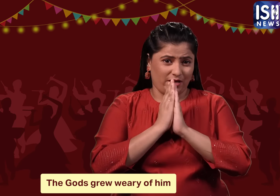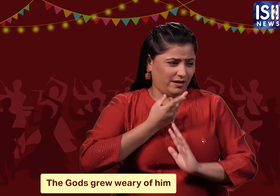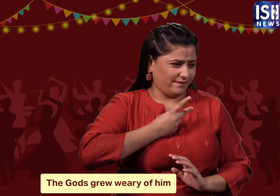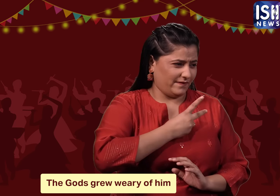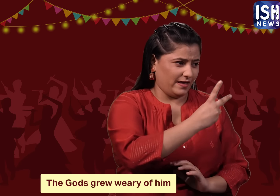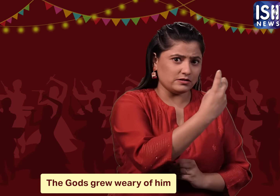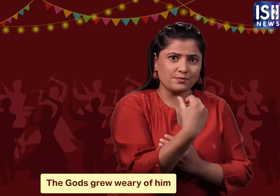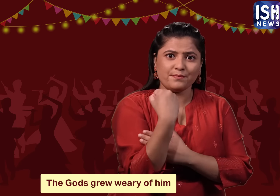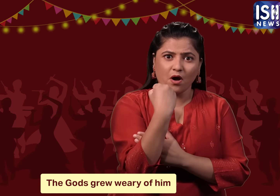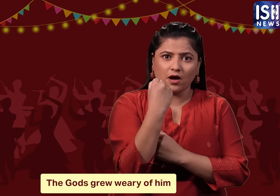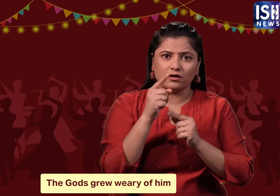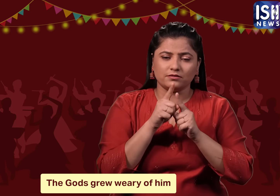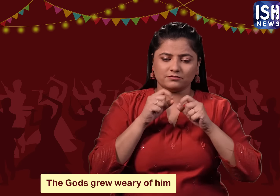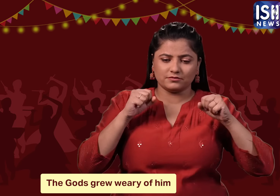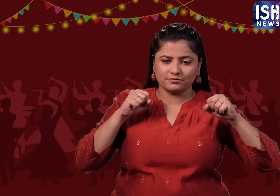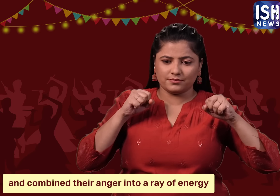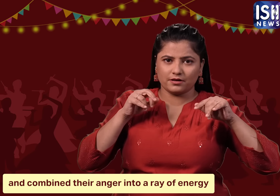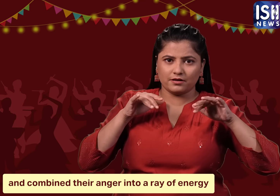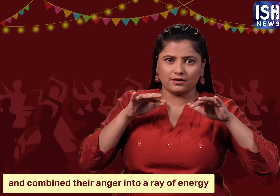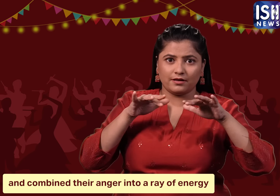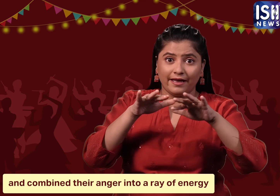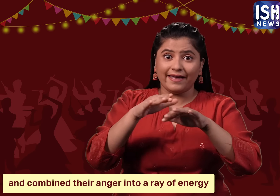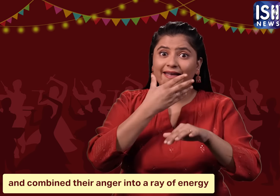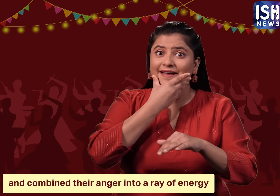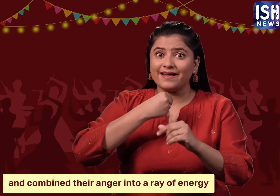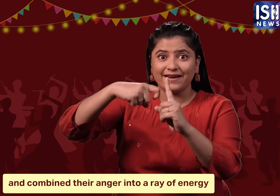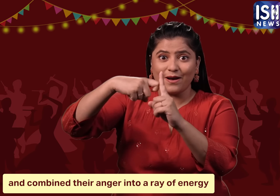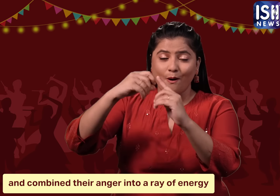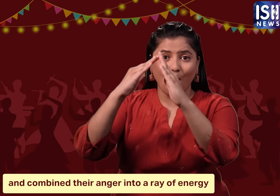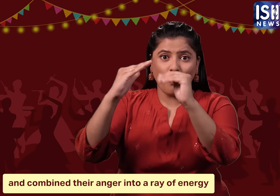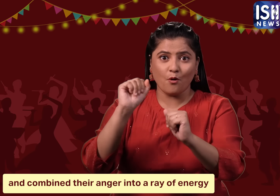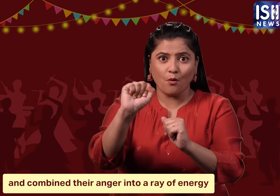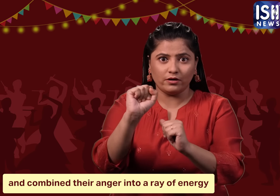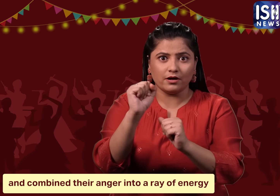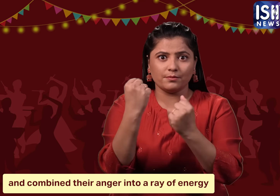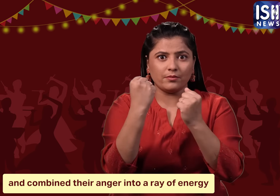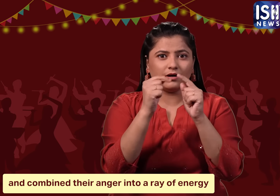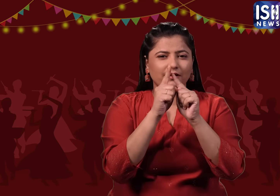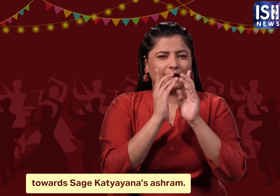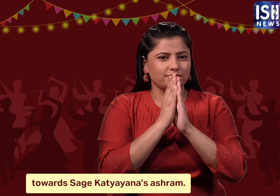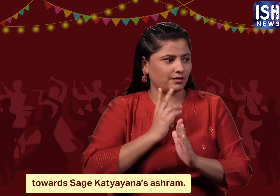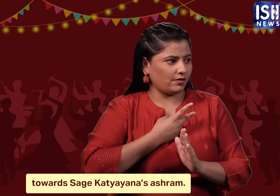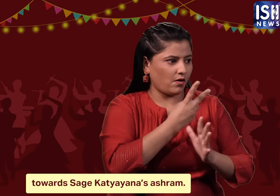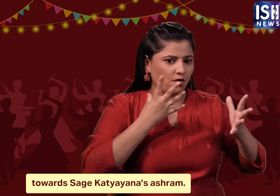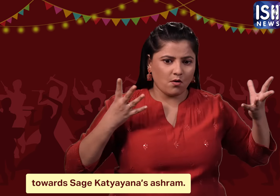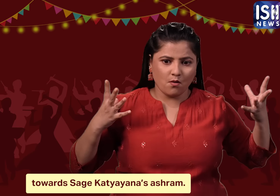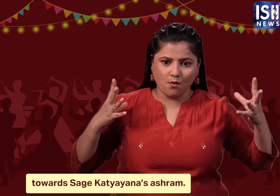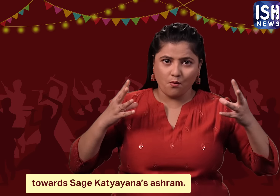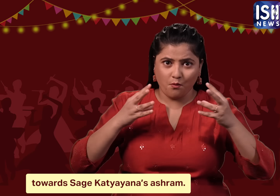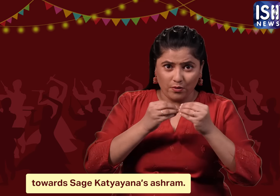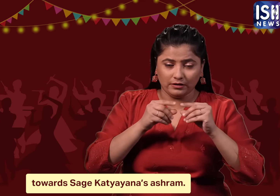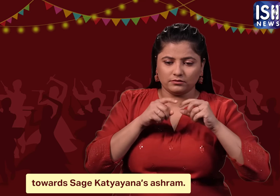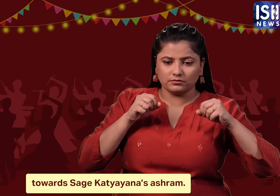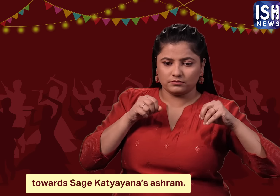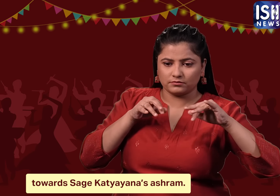देवता उससे थक गए थे और उन्होंने अपने क्रोध को ऊर्जा की किरण में बदलकर उसे ऋषि कात्यायन के